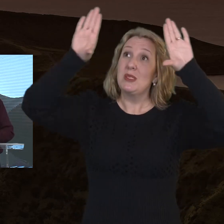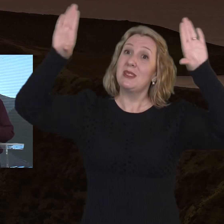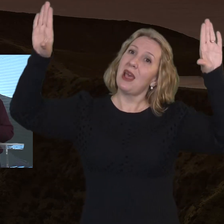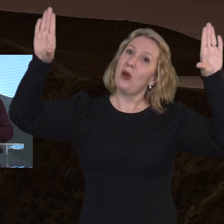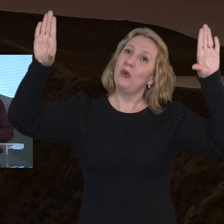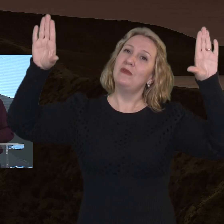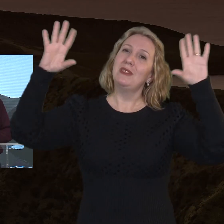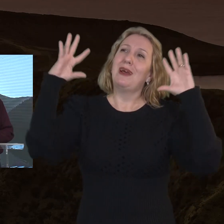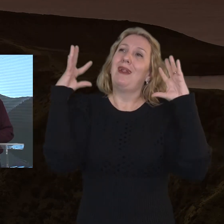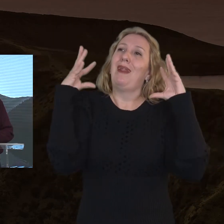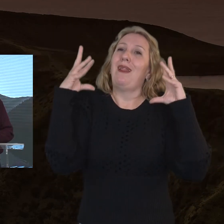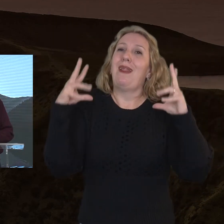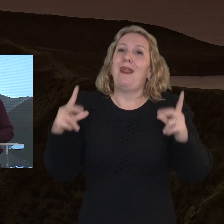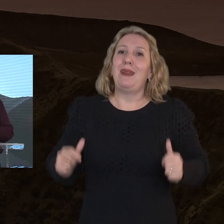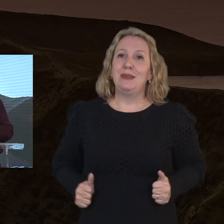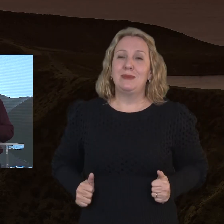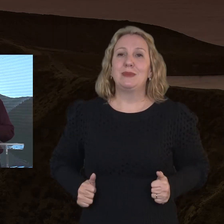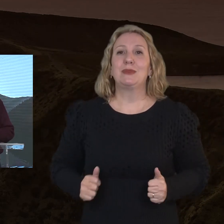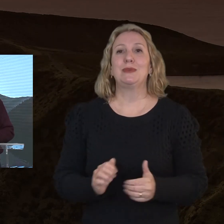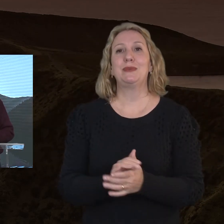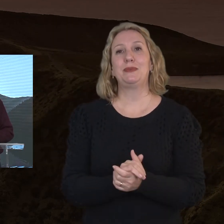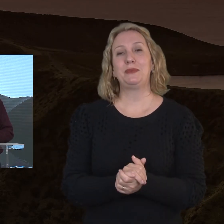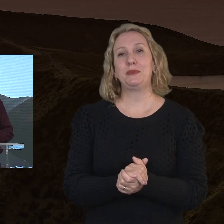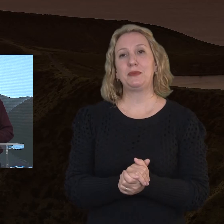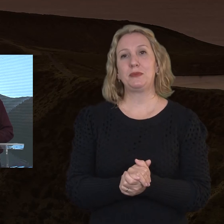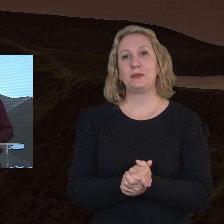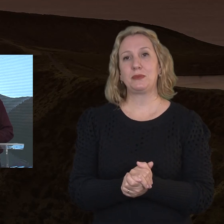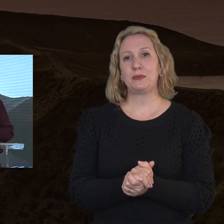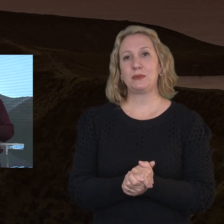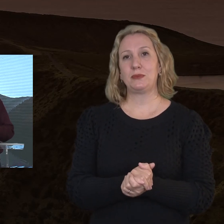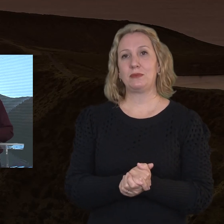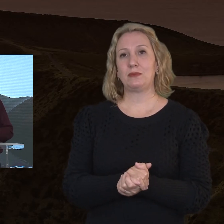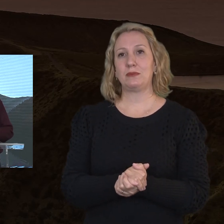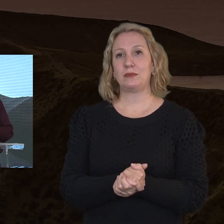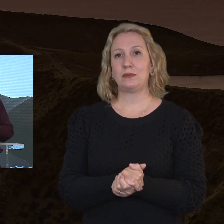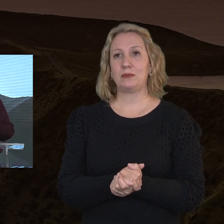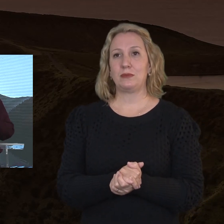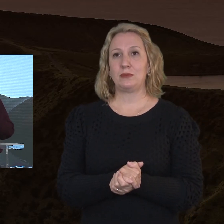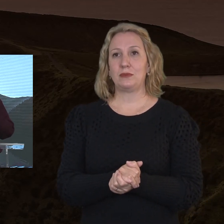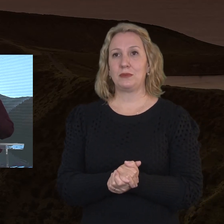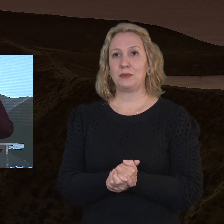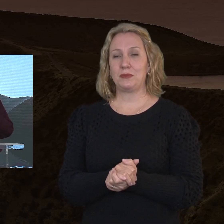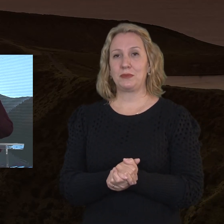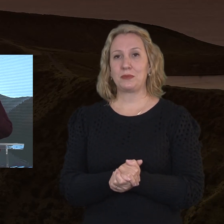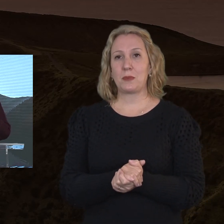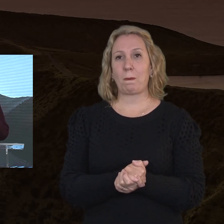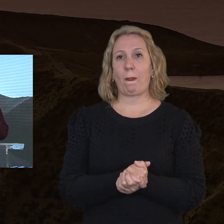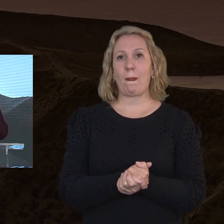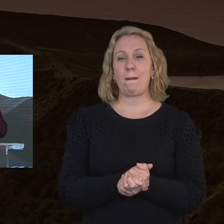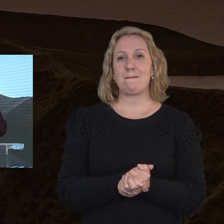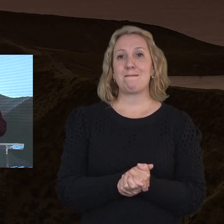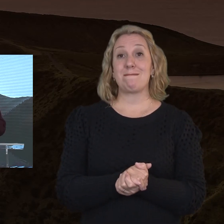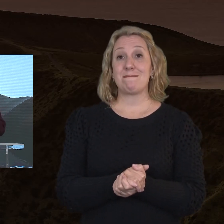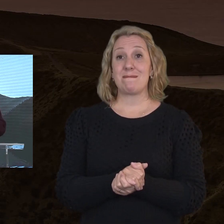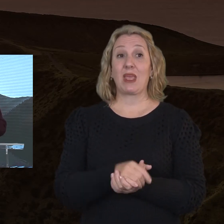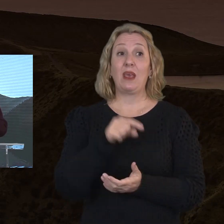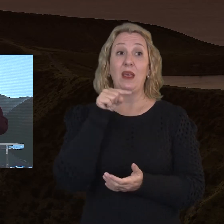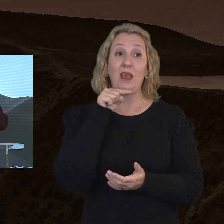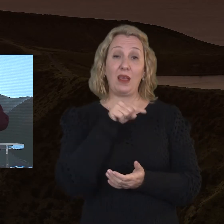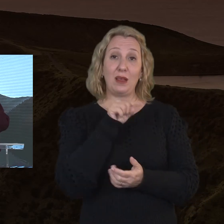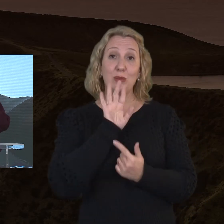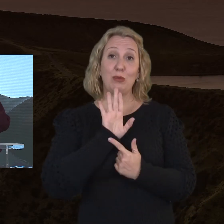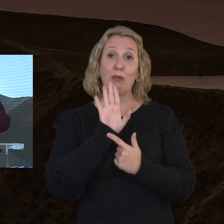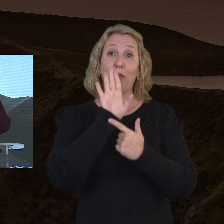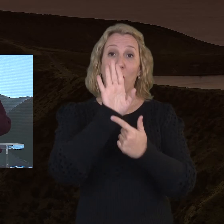tá então ir aí vamos continuar por último irmão tá ainda não isso aqui é a sentença que